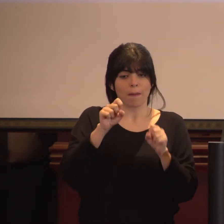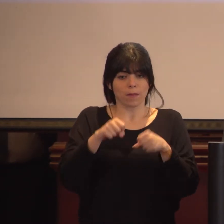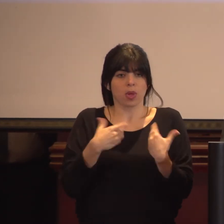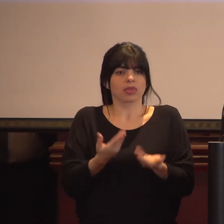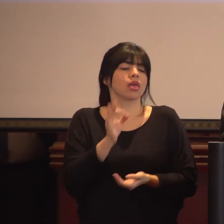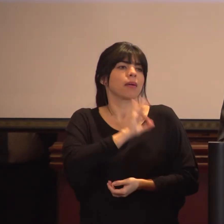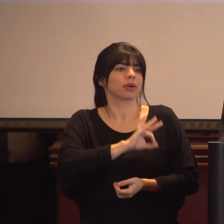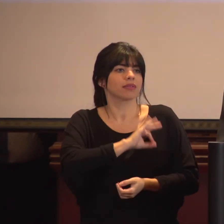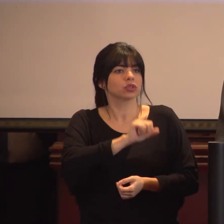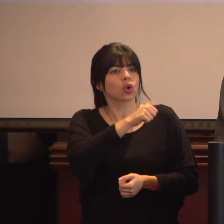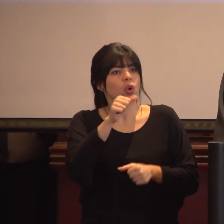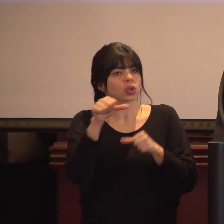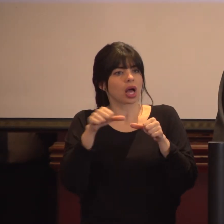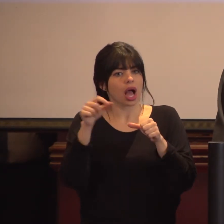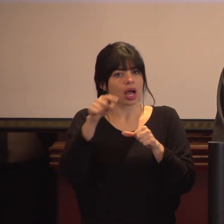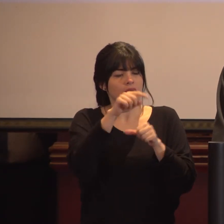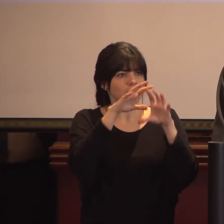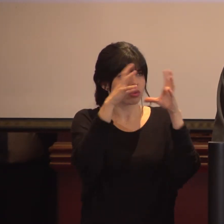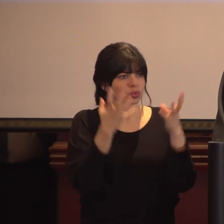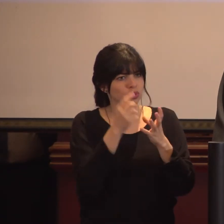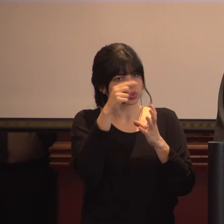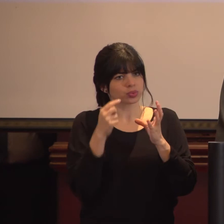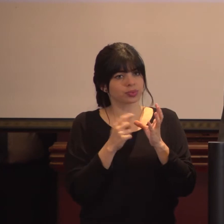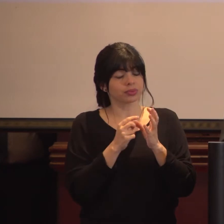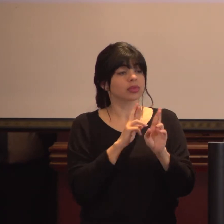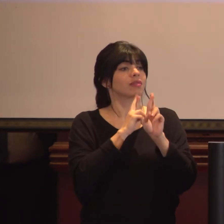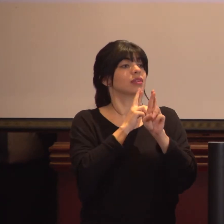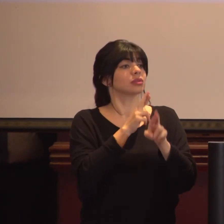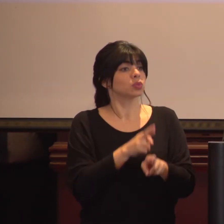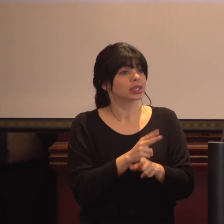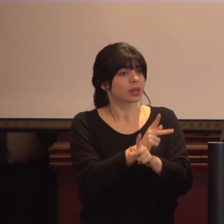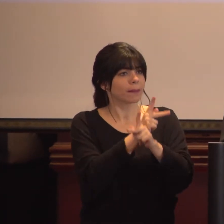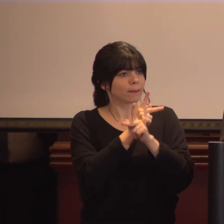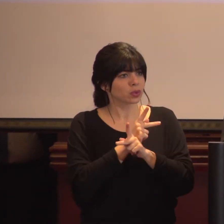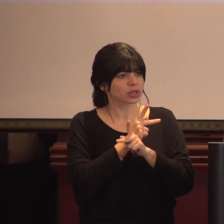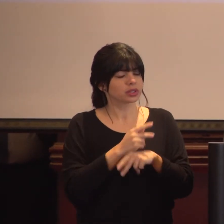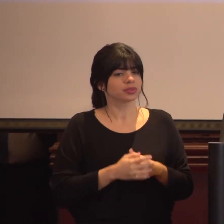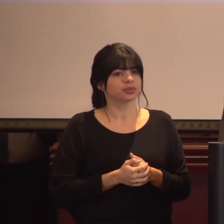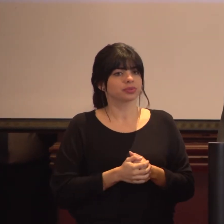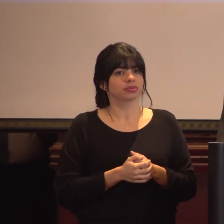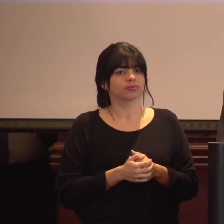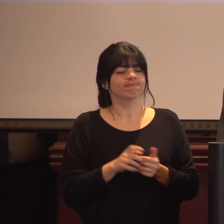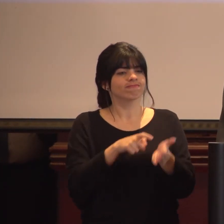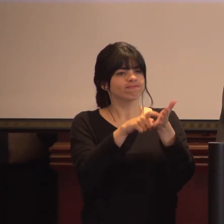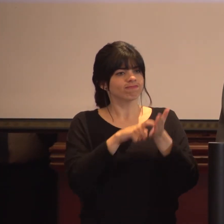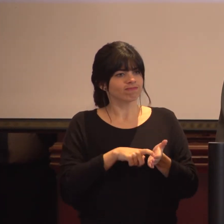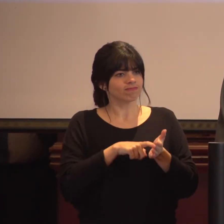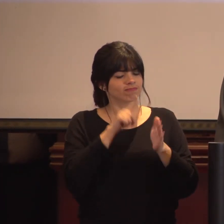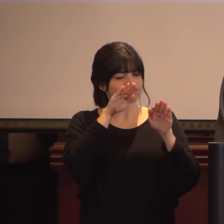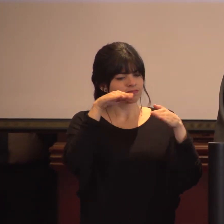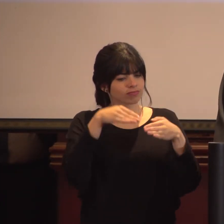beneficiar a otras regiones del plan planeta la respuesta de protección requieren de un